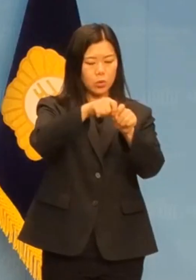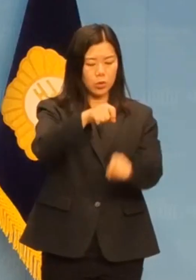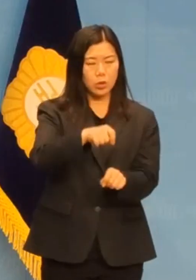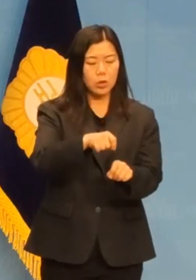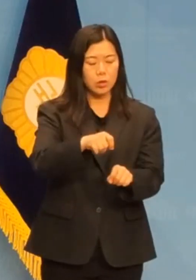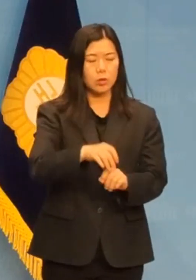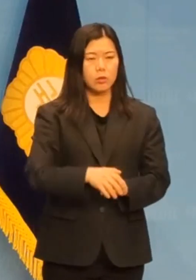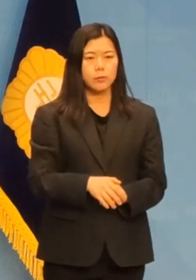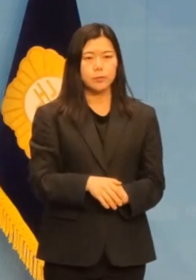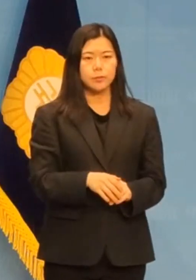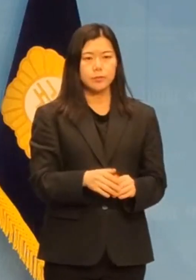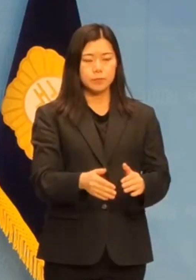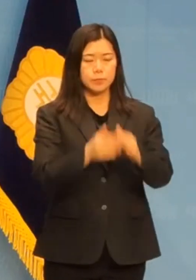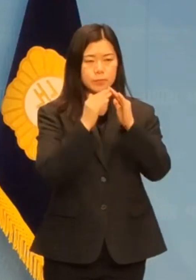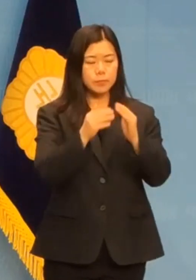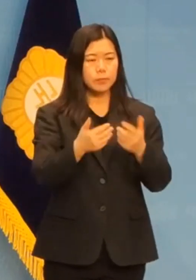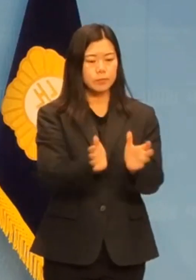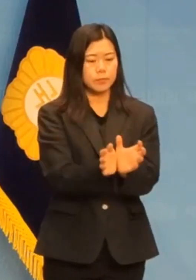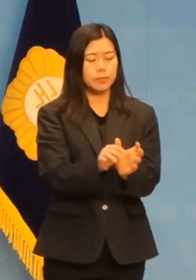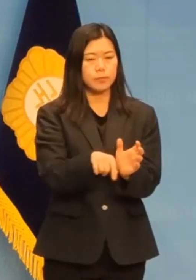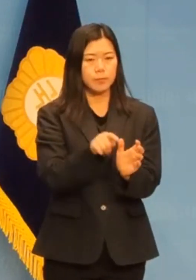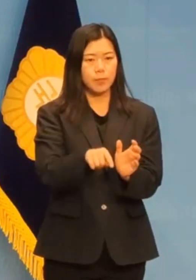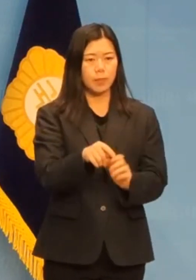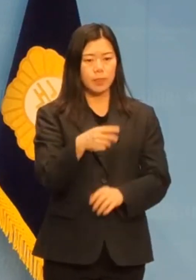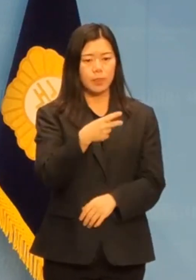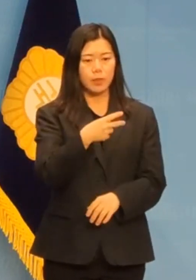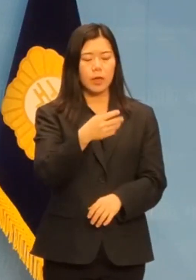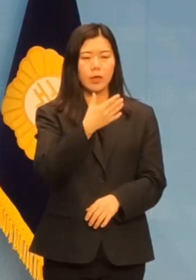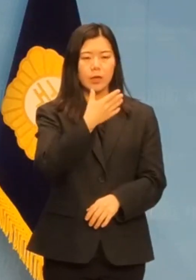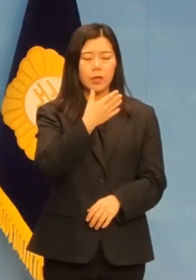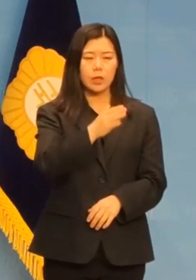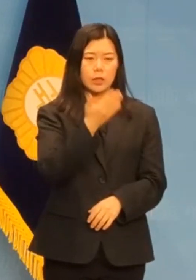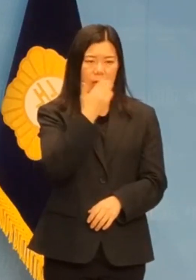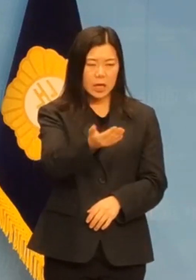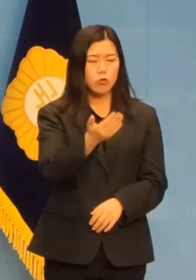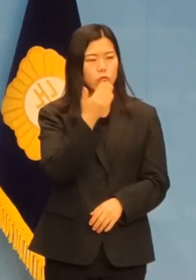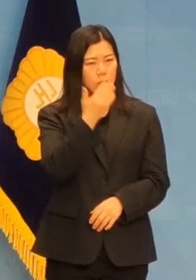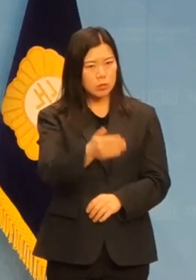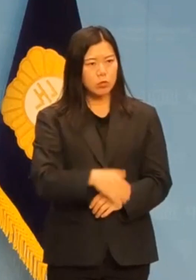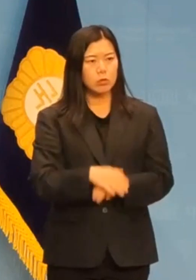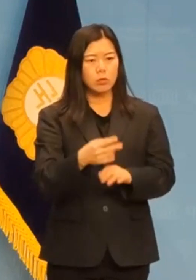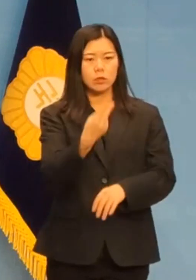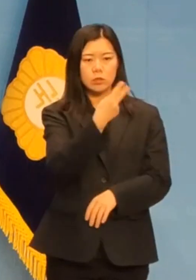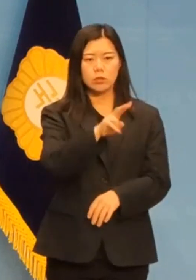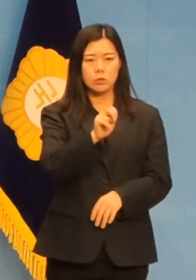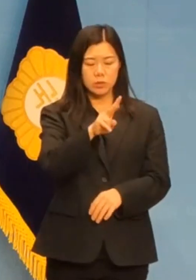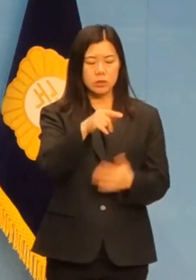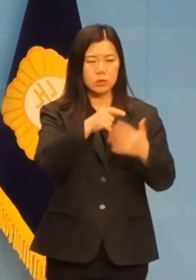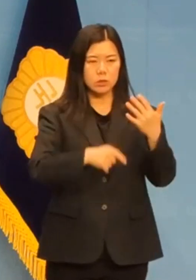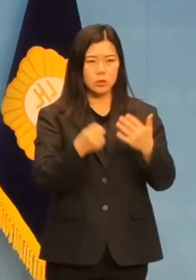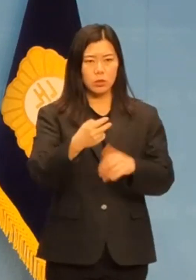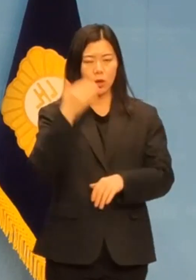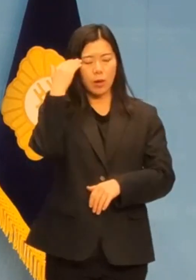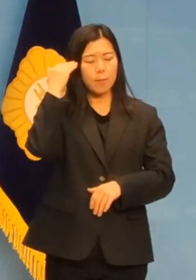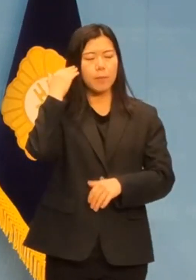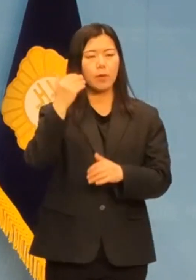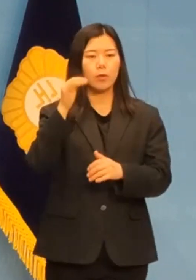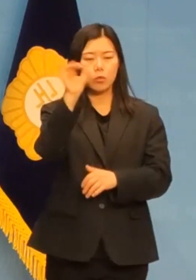천주연합주최 행사인 땡스 땡크 2022 시리즈와 한반도